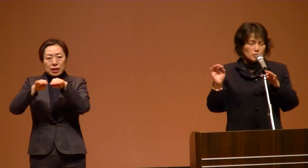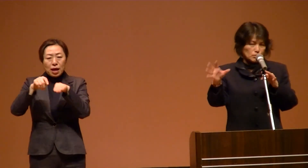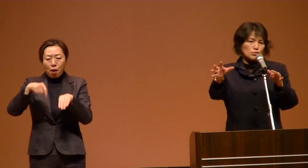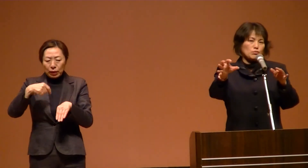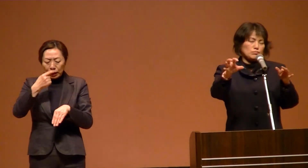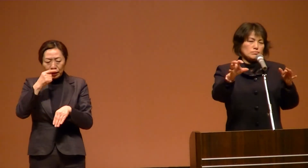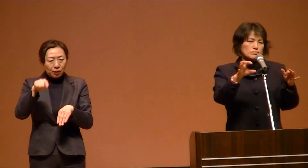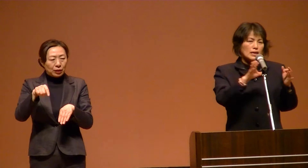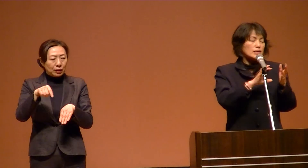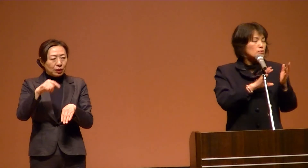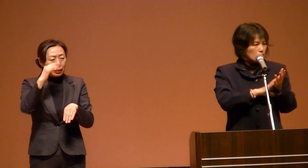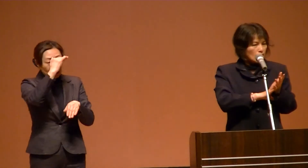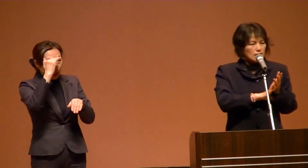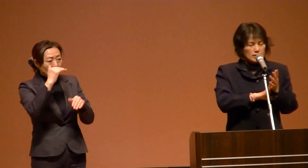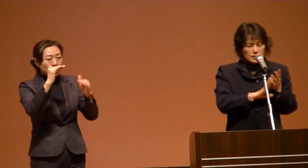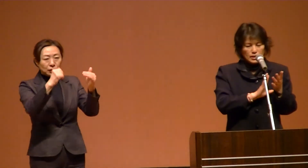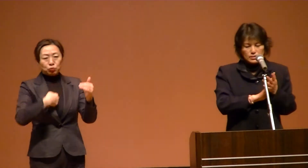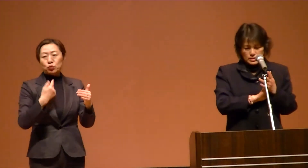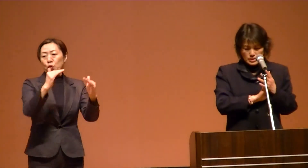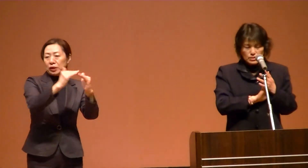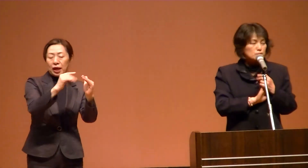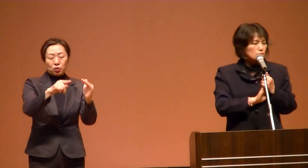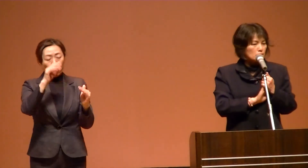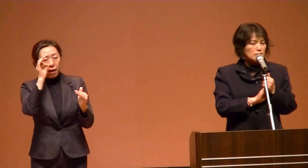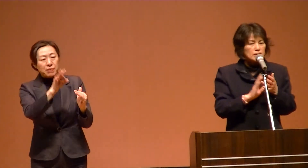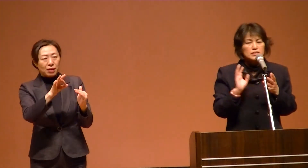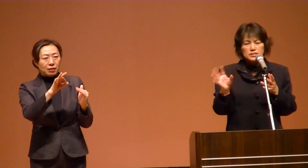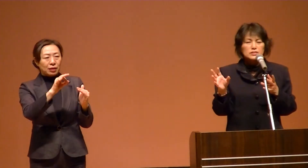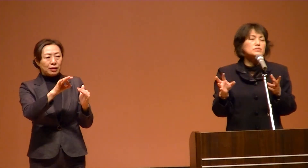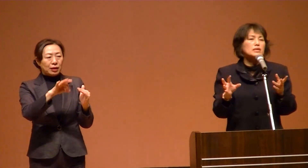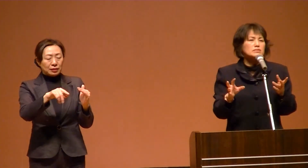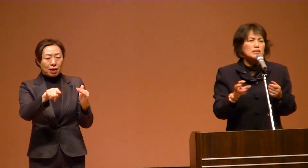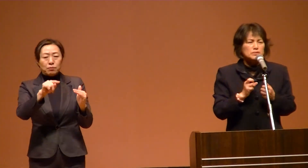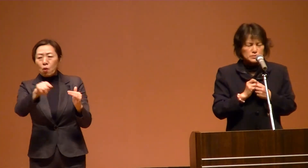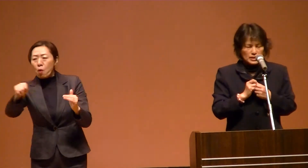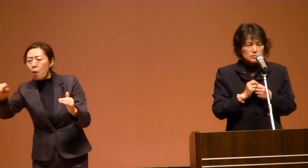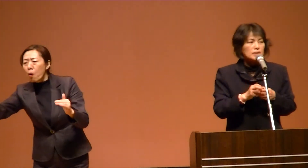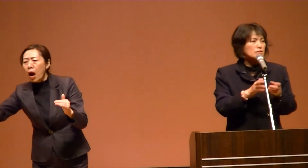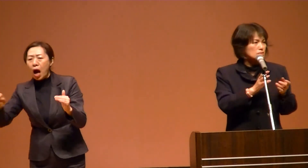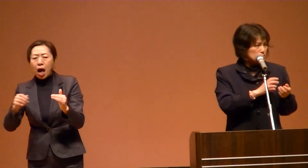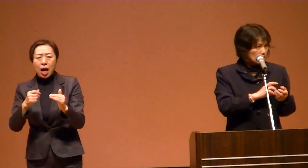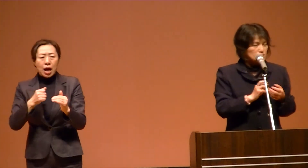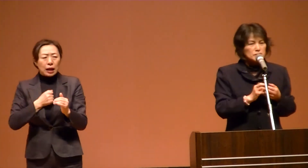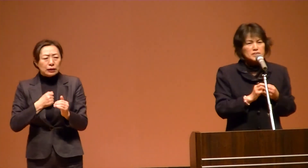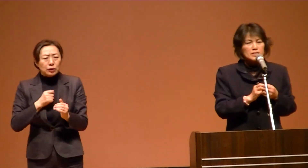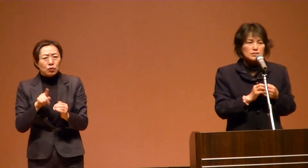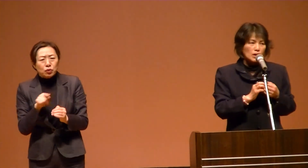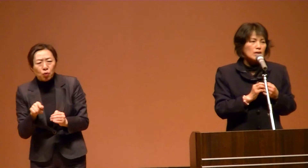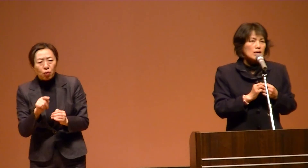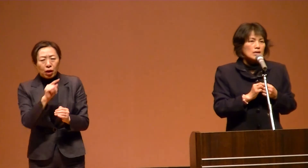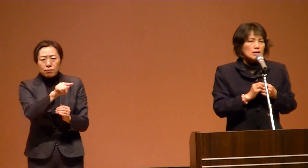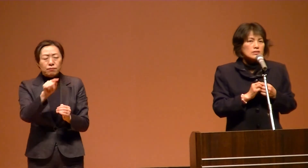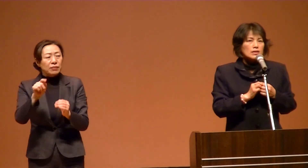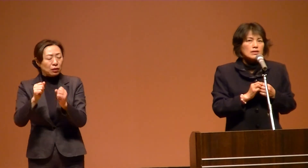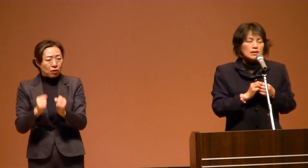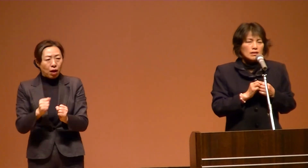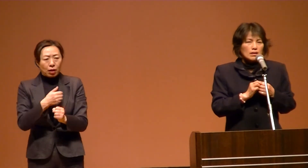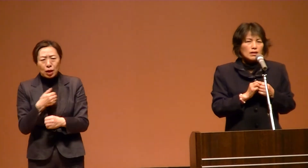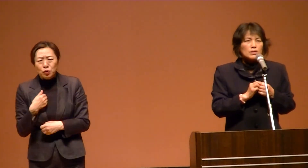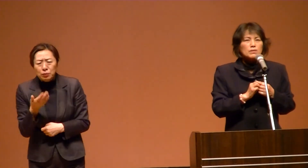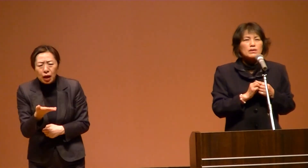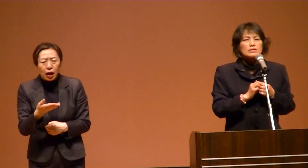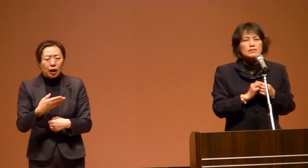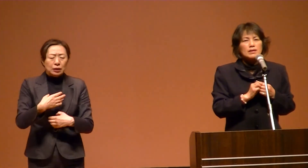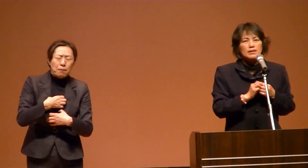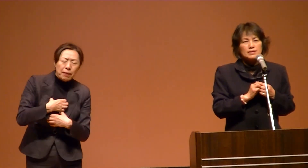ずみんなこうマリアとか市役所とかみんな知ってる人がいるの、あの人大丈夫かしら、あの人大丈夫かしらって、で、